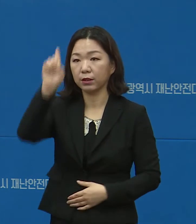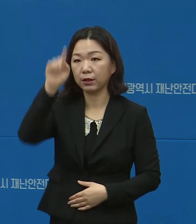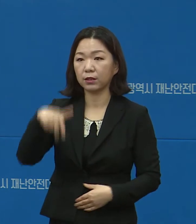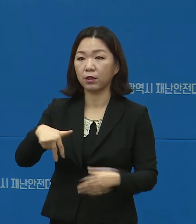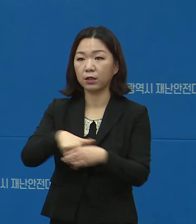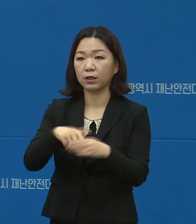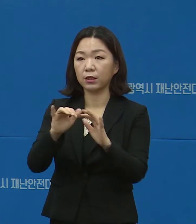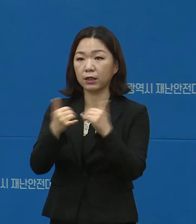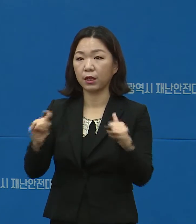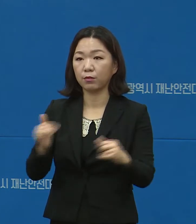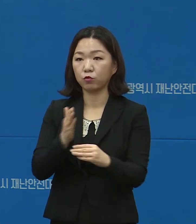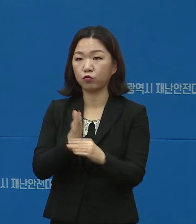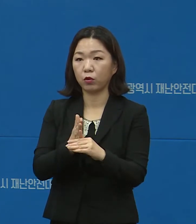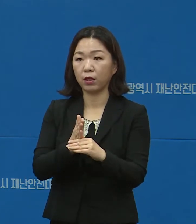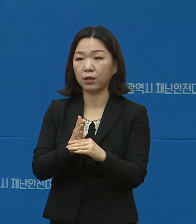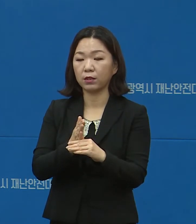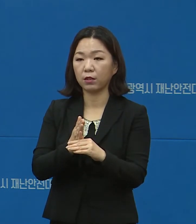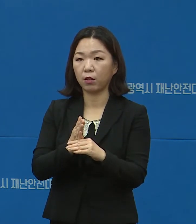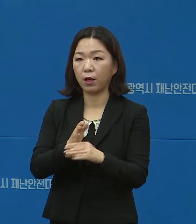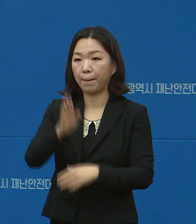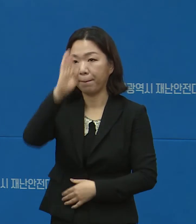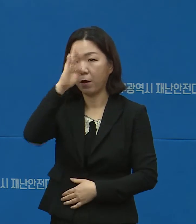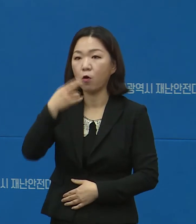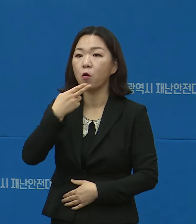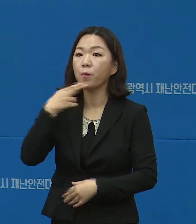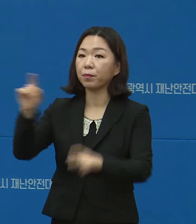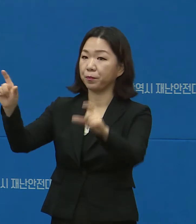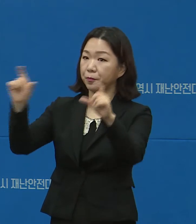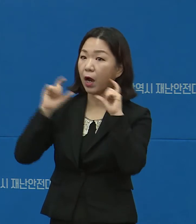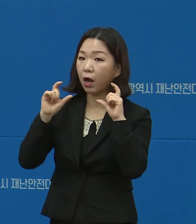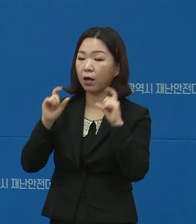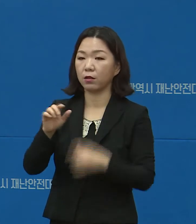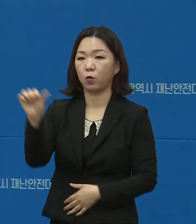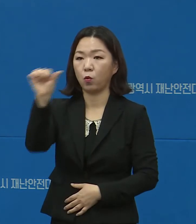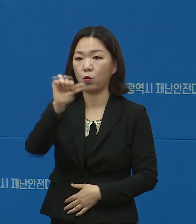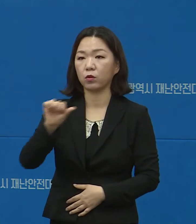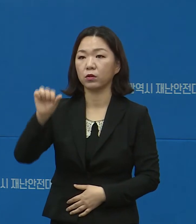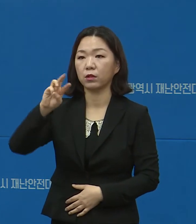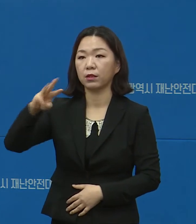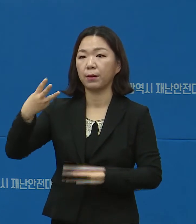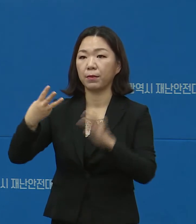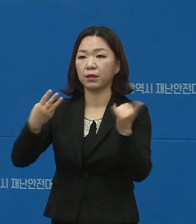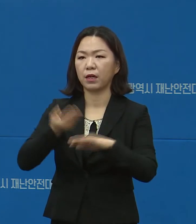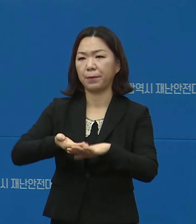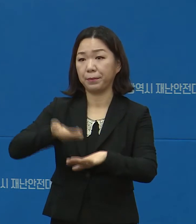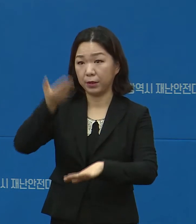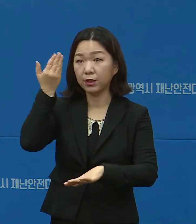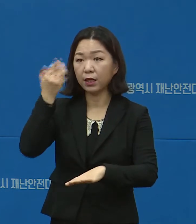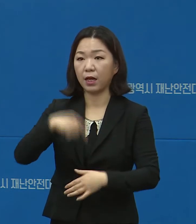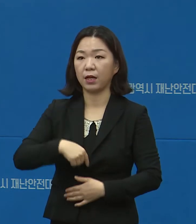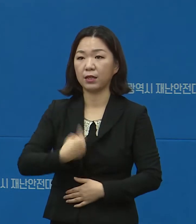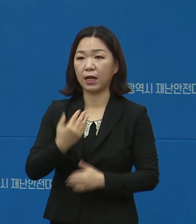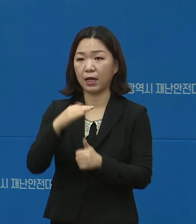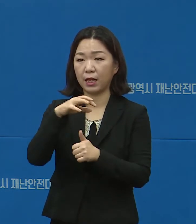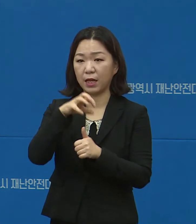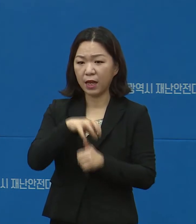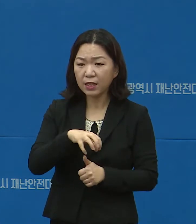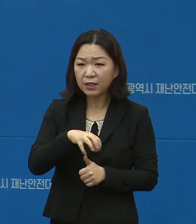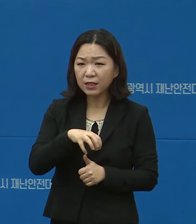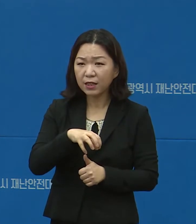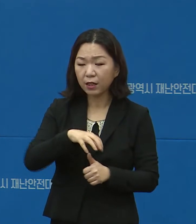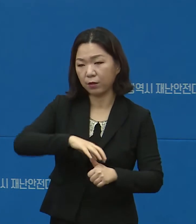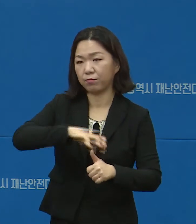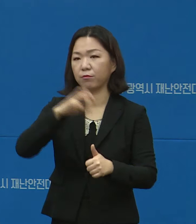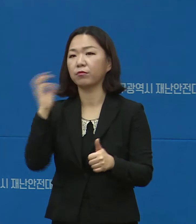신천지 교인들 중에서 음성 판정을 받은 5,300여 명 이상이 자가